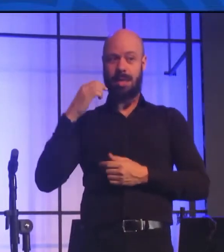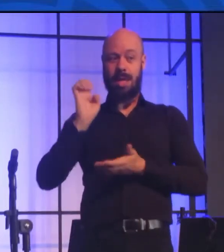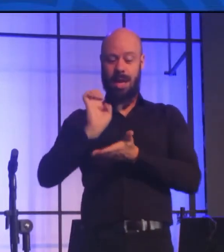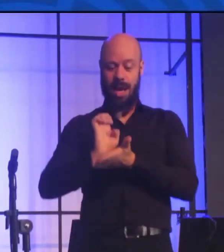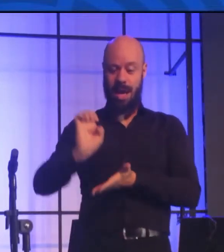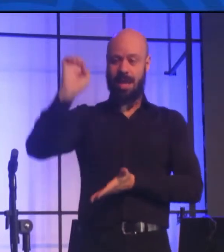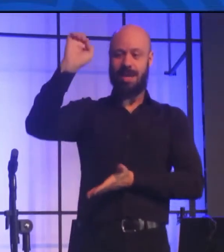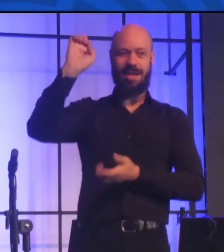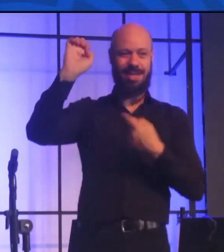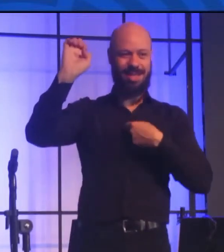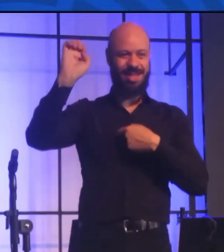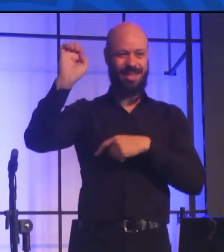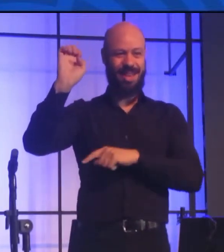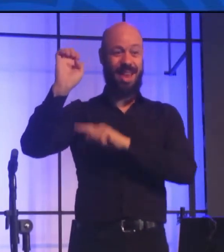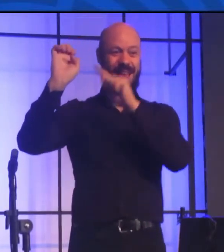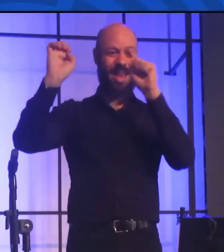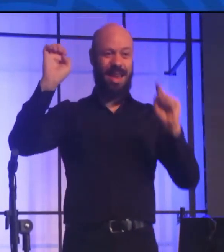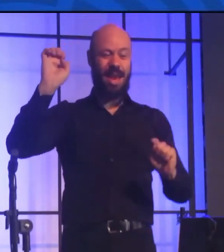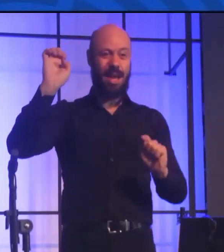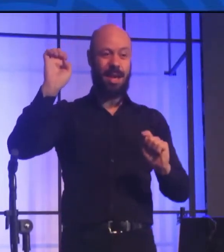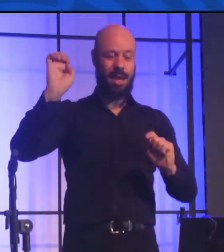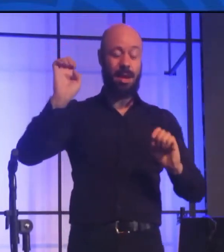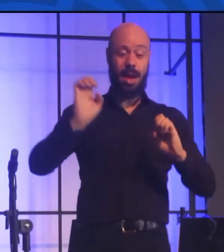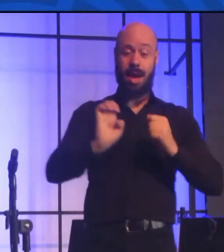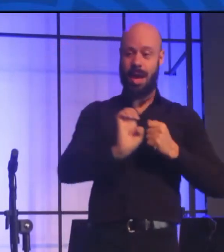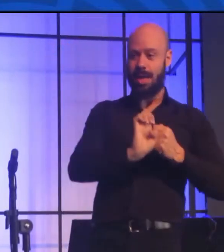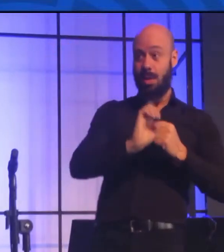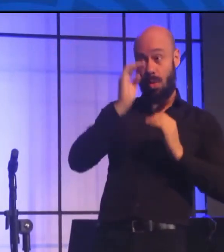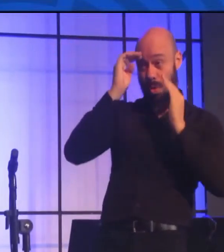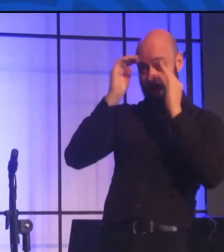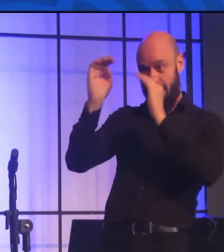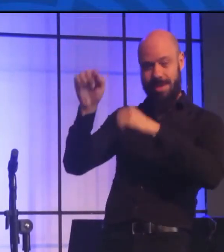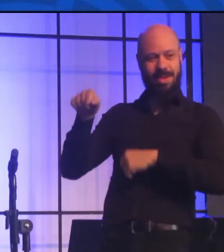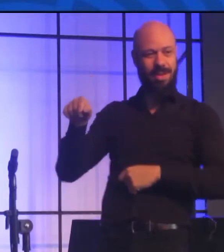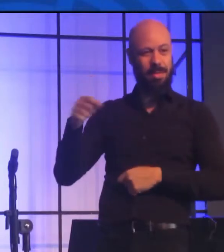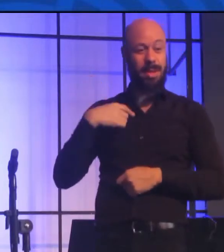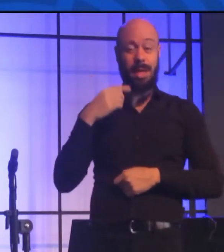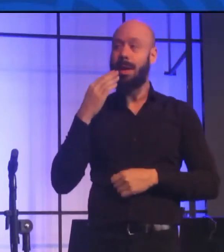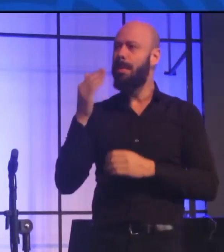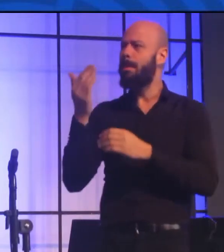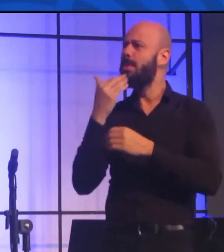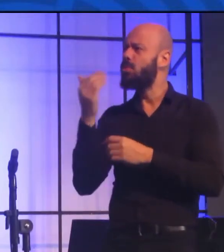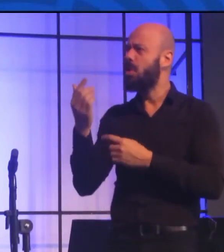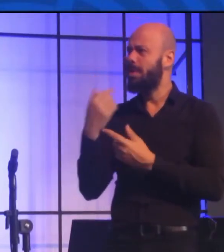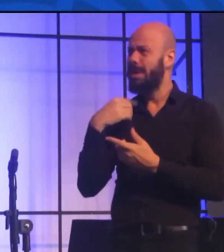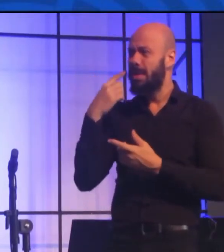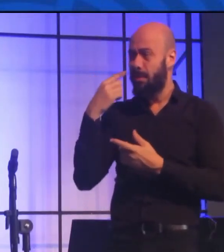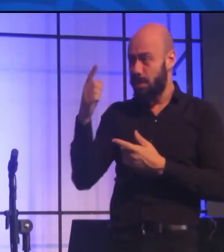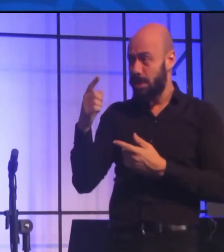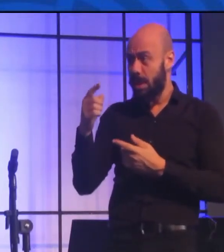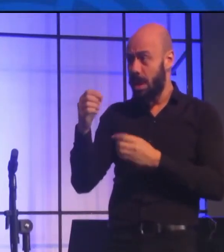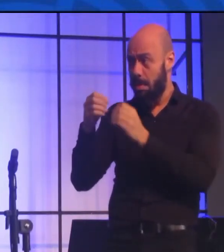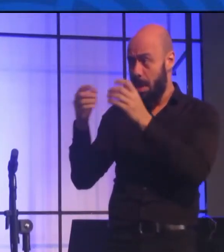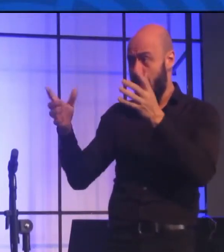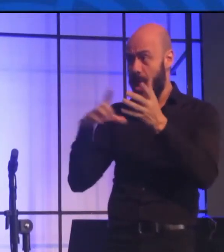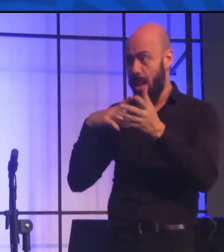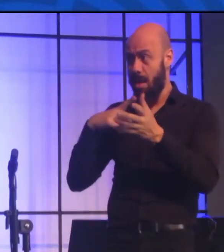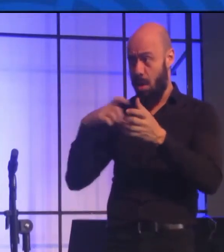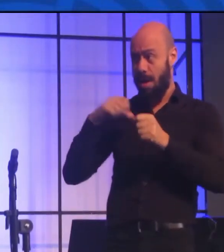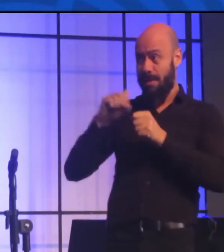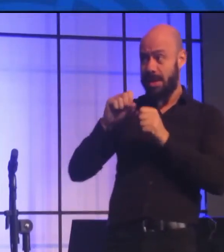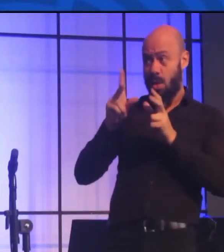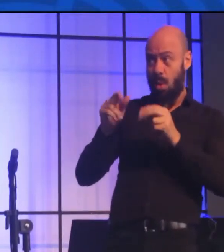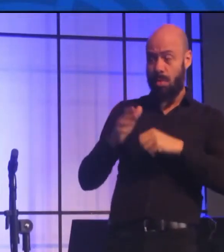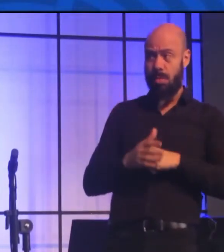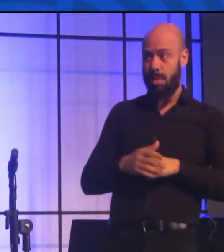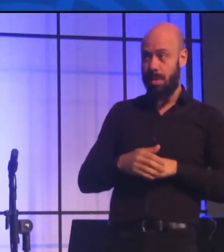está sobre você. E se você perceber na Bíblia, Eliseu fez exatamente o dobro de milagres de Elias. Se Elias já